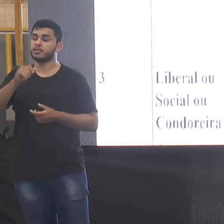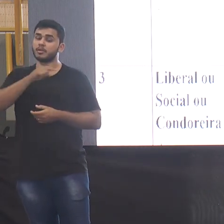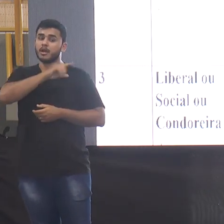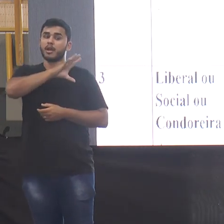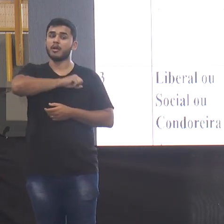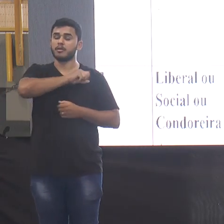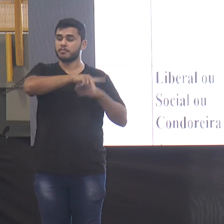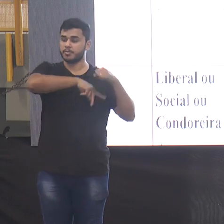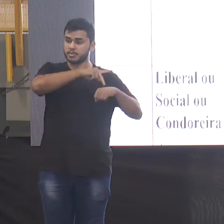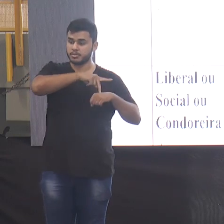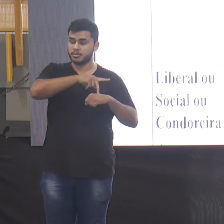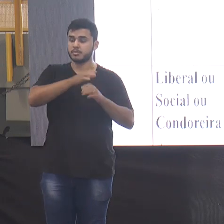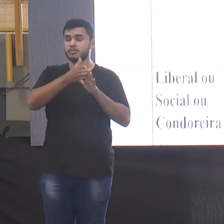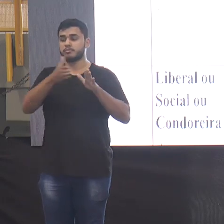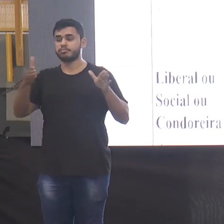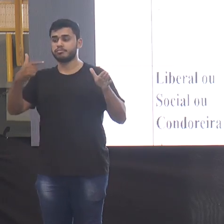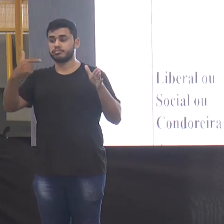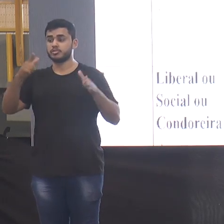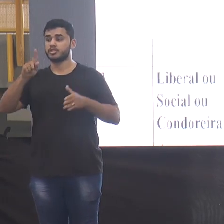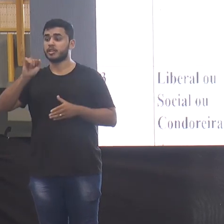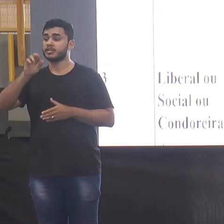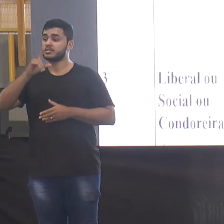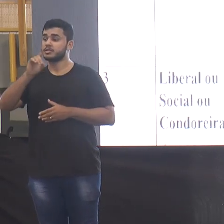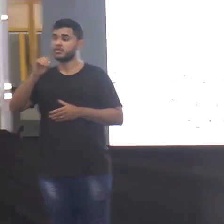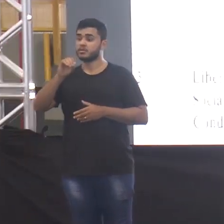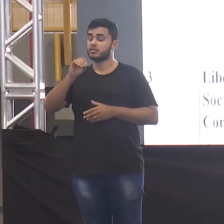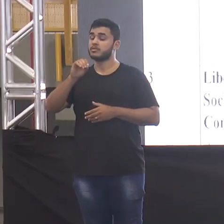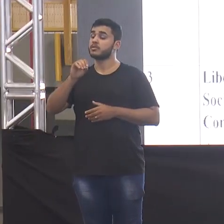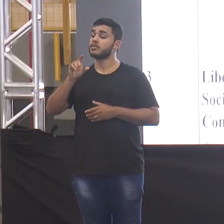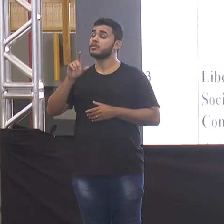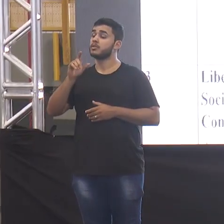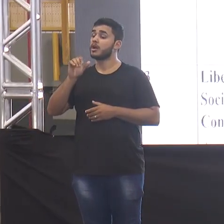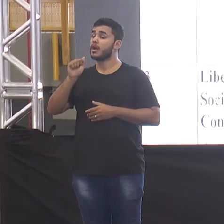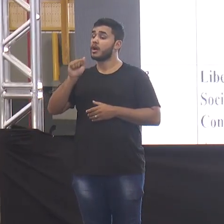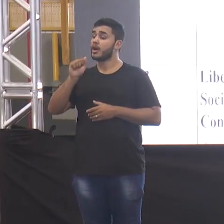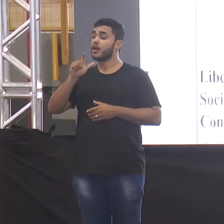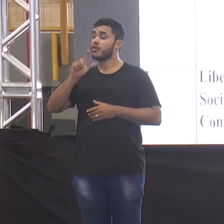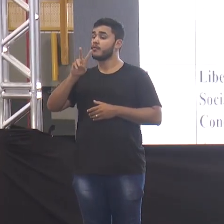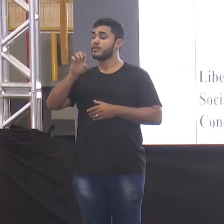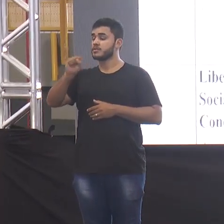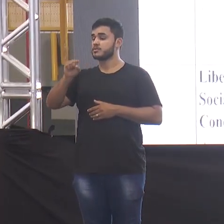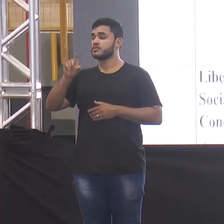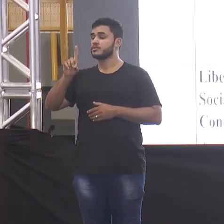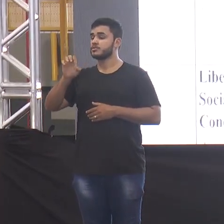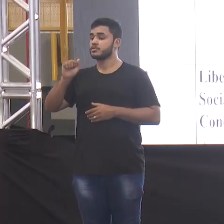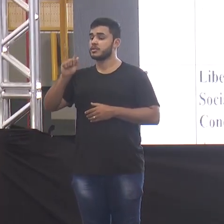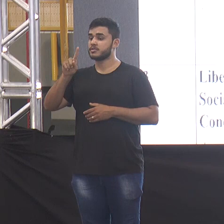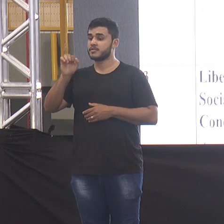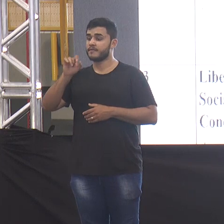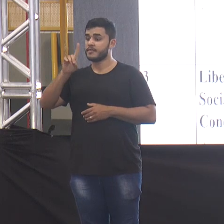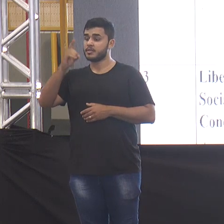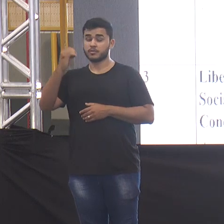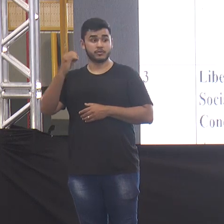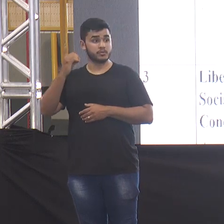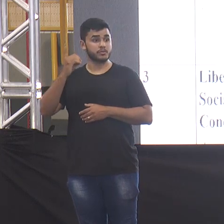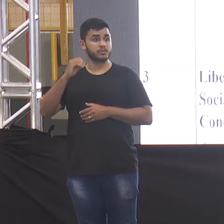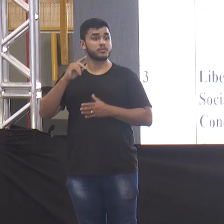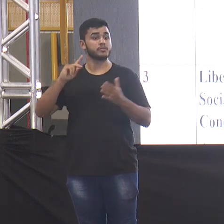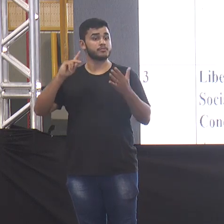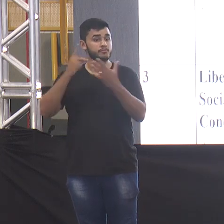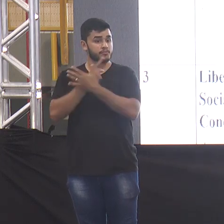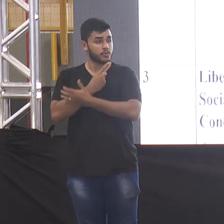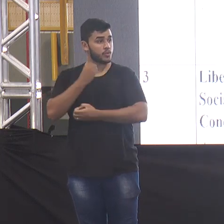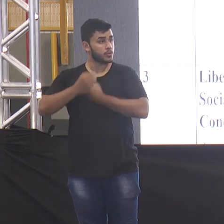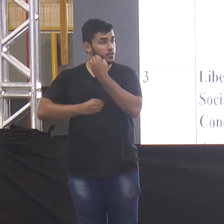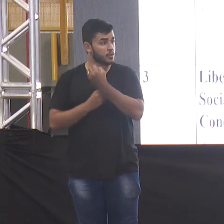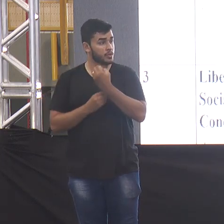específico mal do século. Terceira geração, grande nome Castro Alves, tema específico escravidão. Mas as três falaram